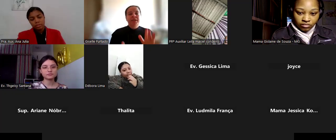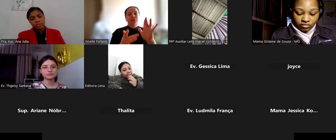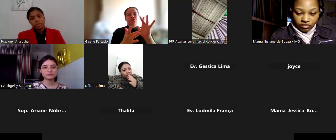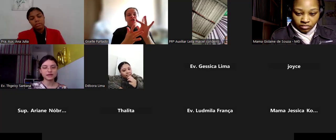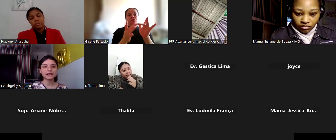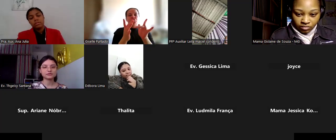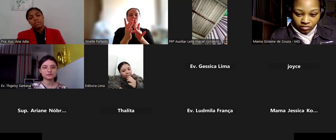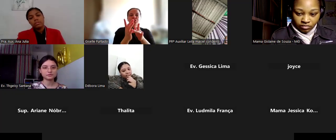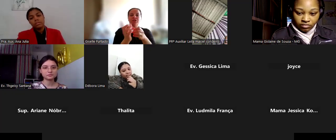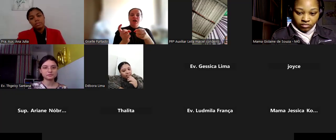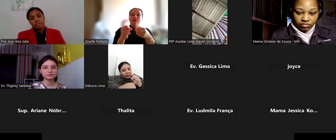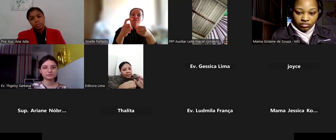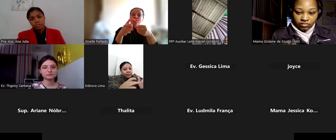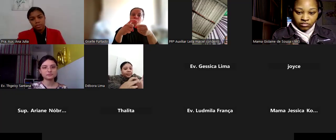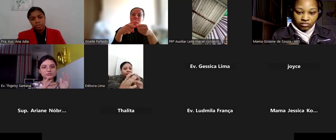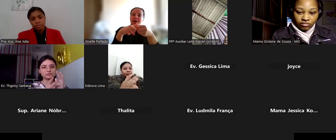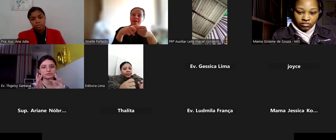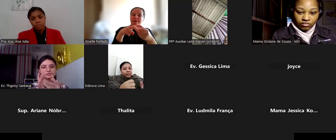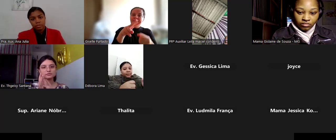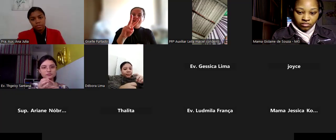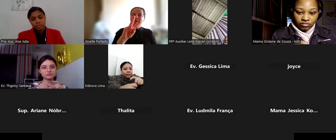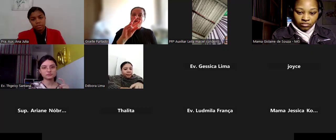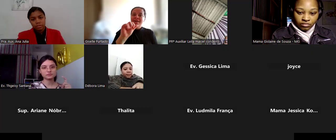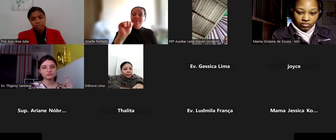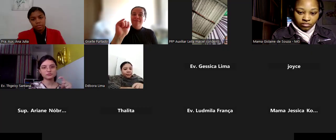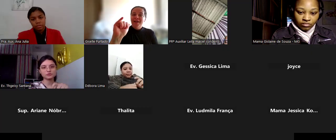Então, Jesus voltar, vai,